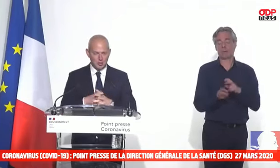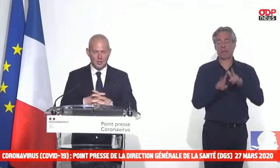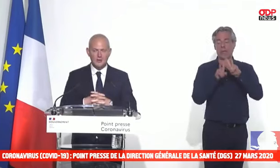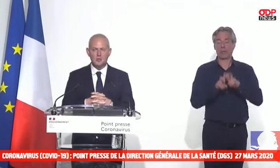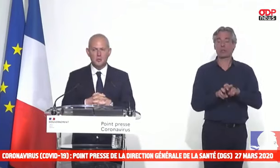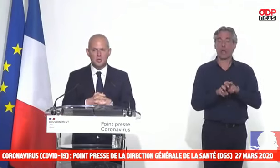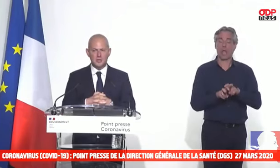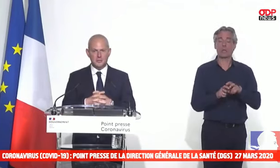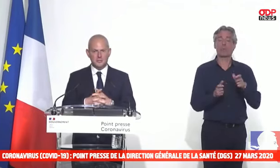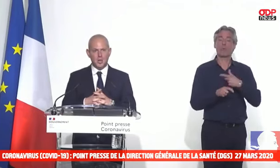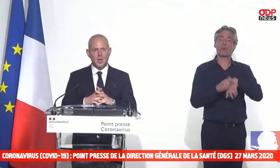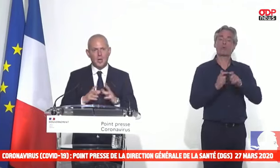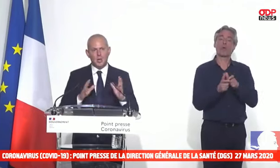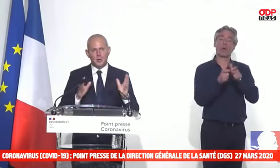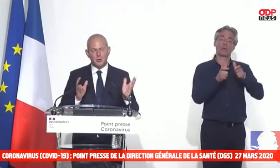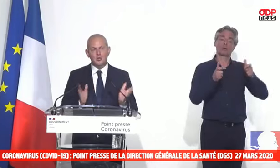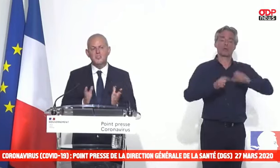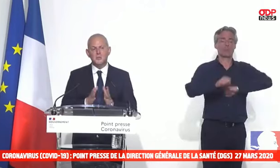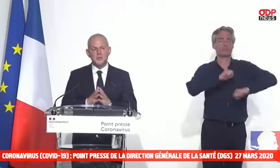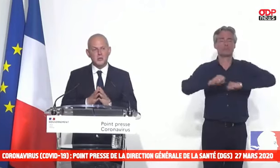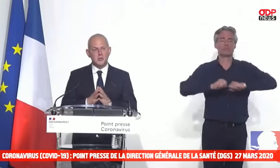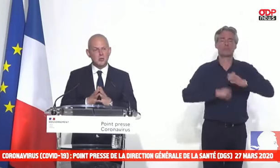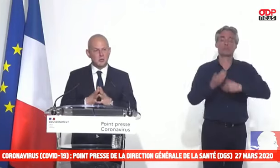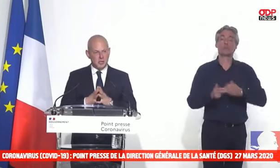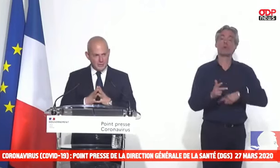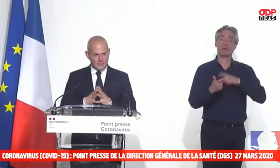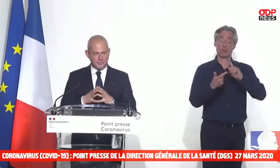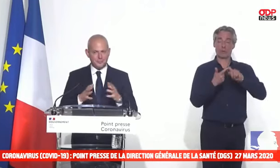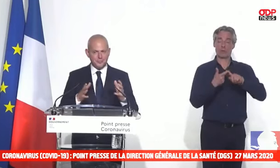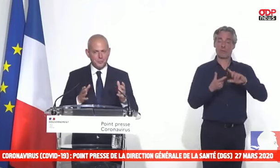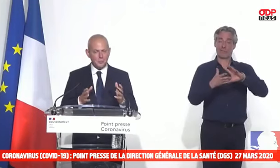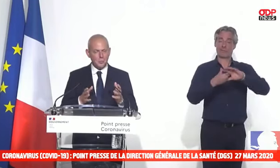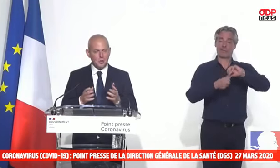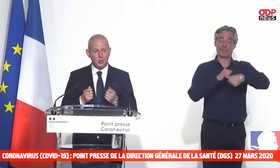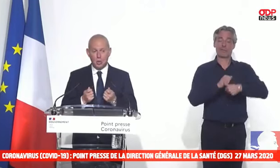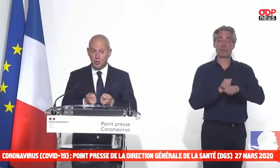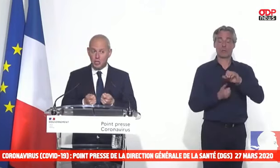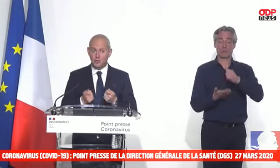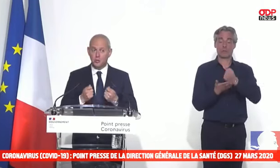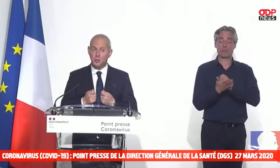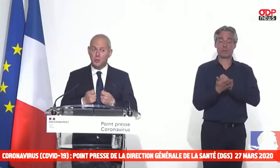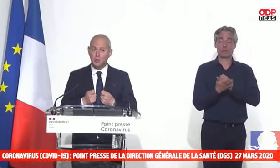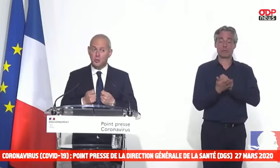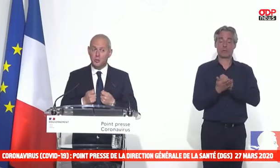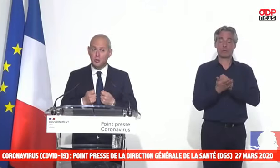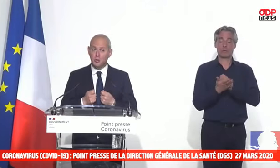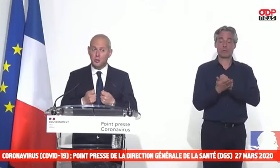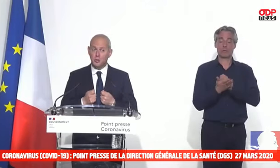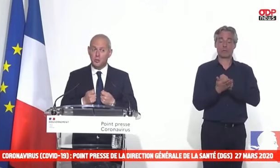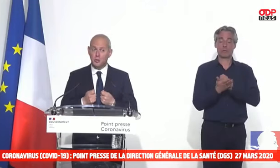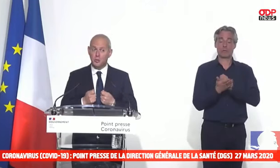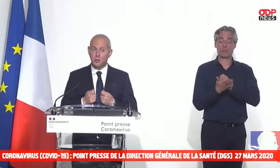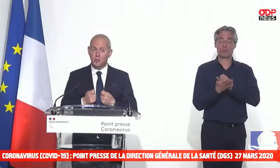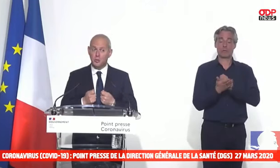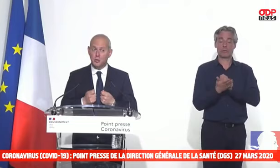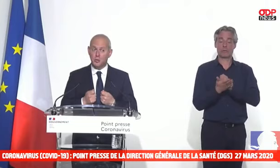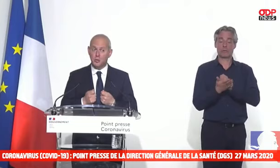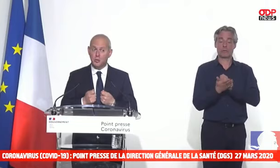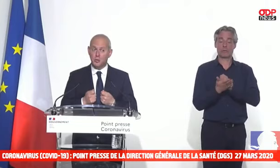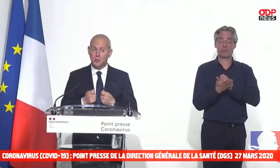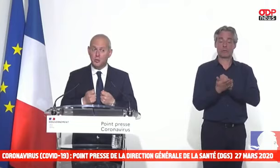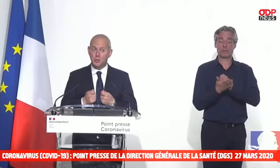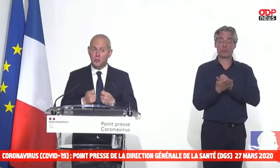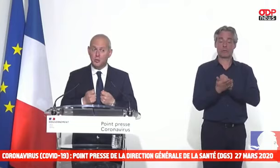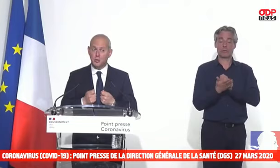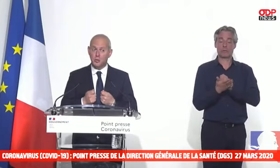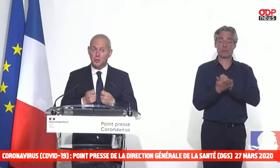les industriels sont mobilisés. Une deuxième catégorie de tests sont la recherche non pas du virus, mais d'anticorps, donc ce qu'on